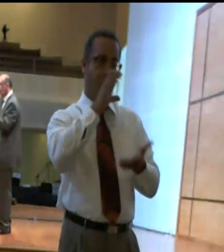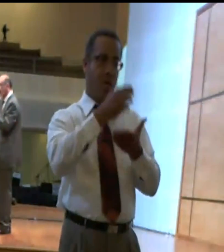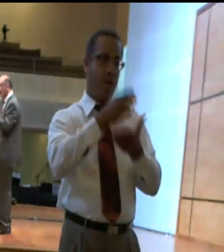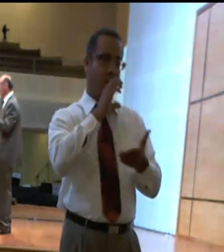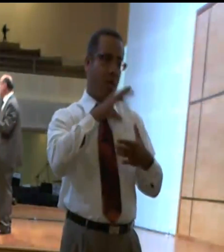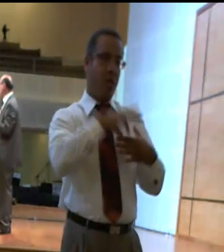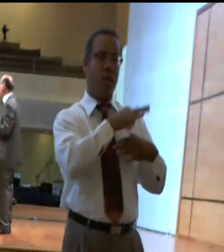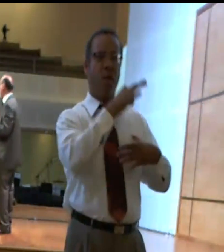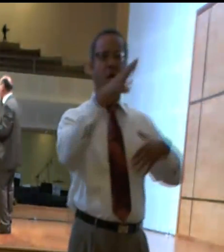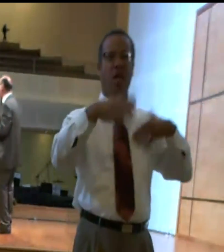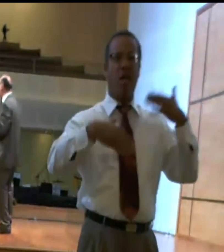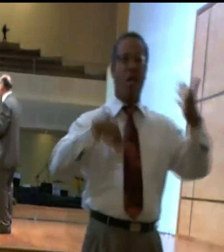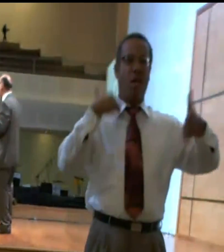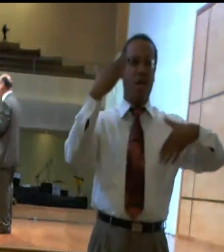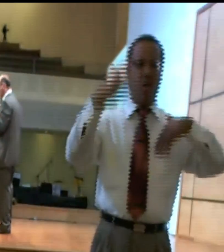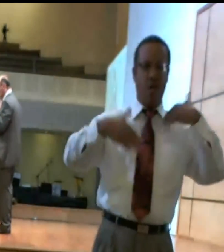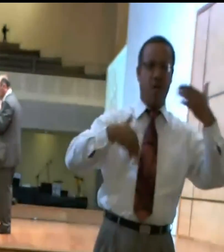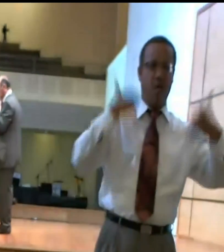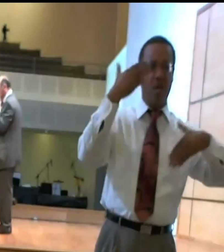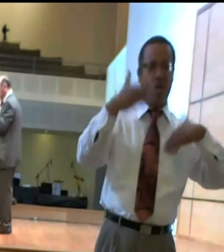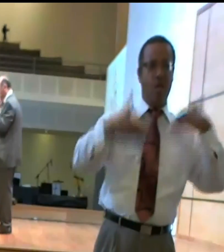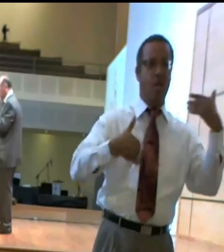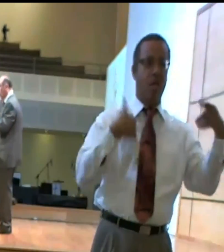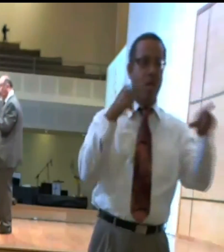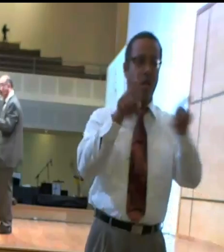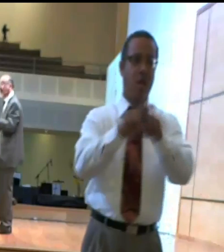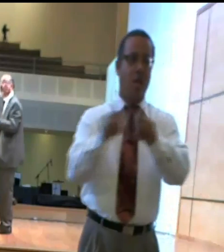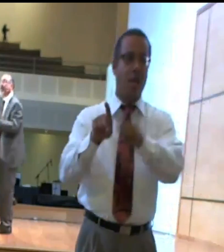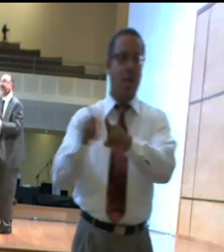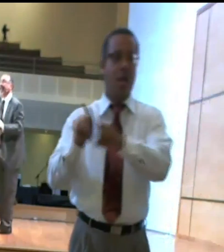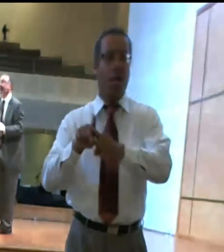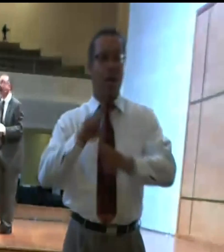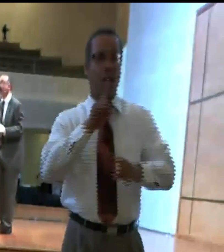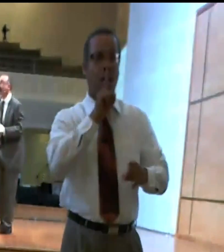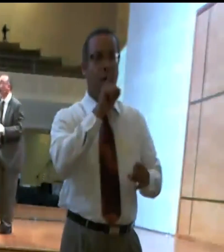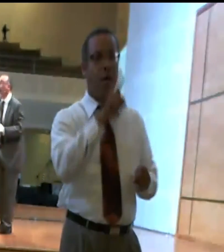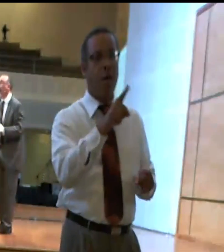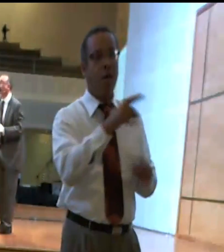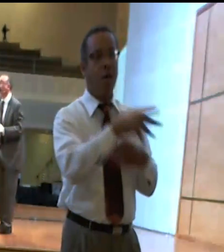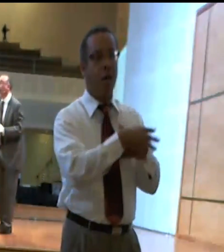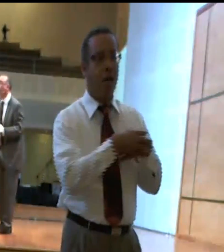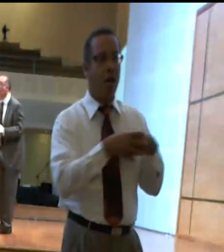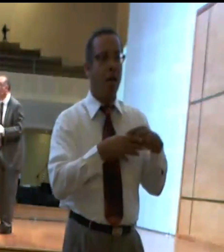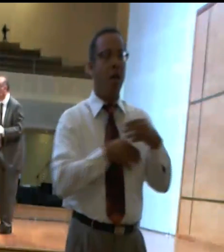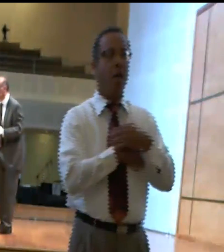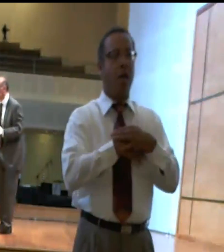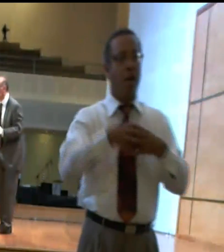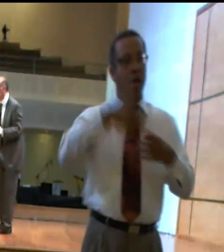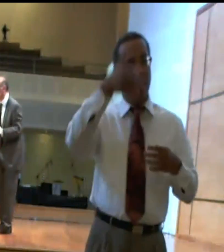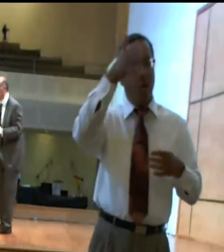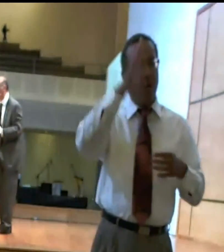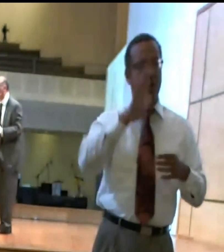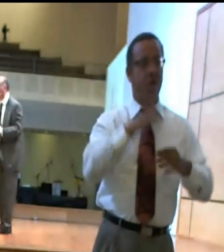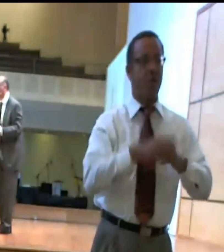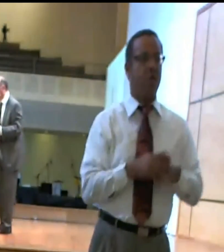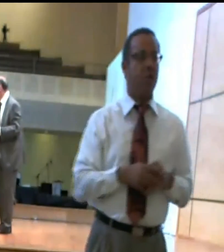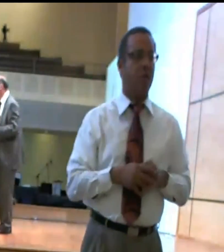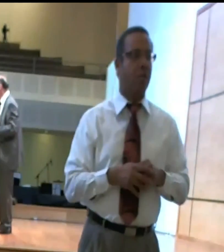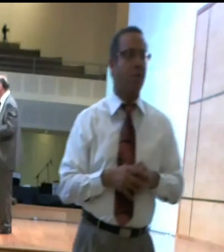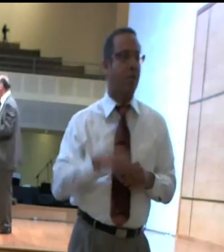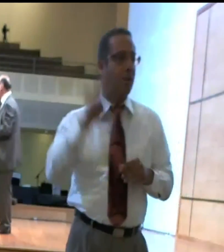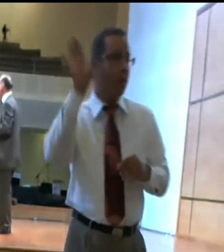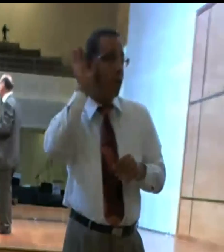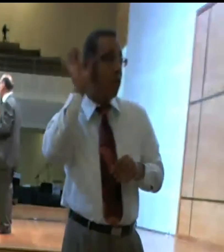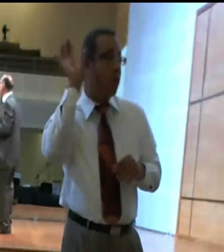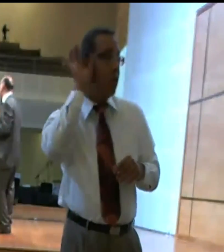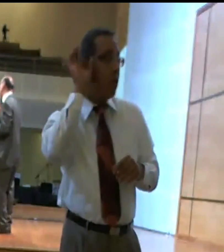su alma se alegre en su trabajo. También he visto que esto es de la mano de Dios. ¿Escucharon